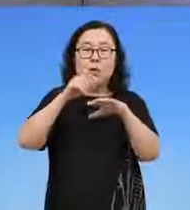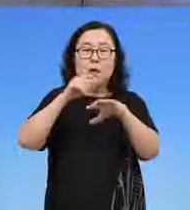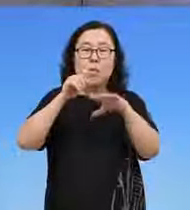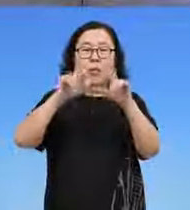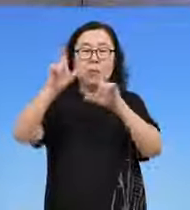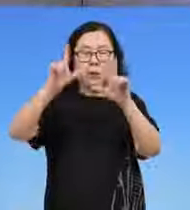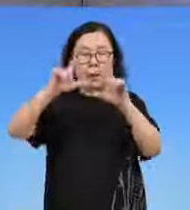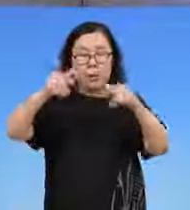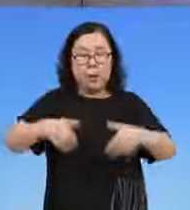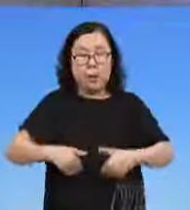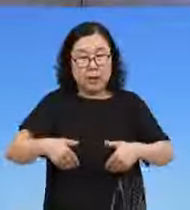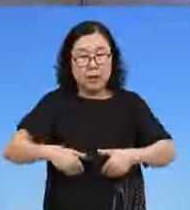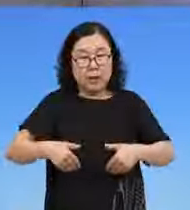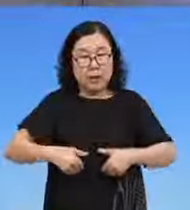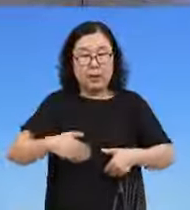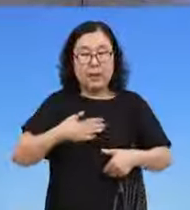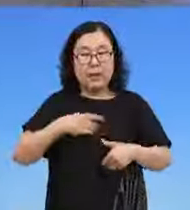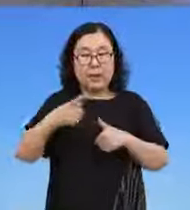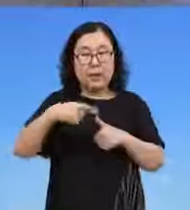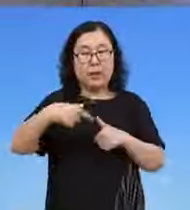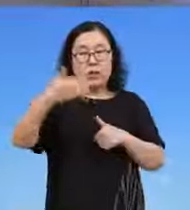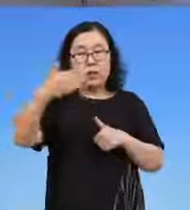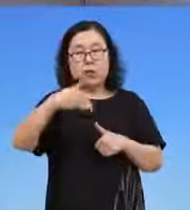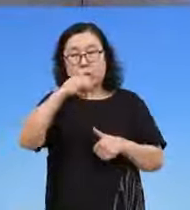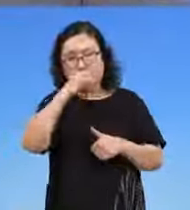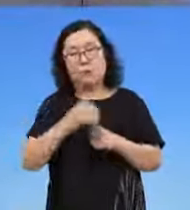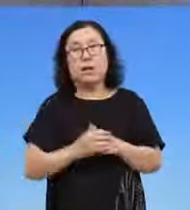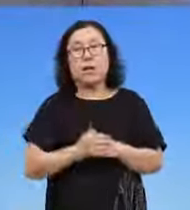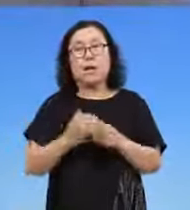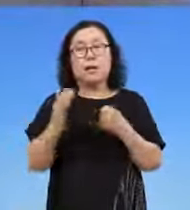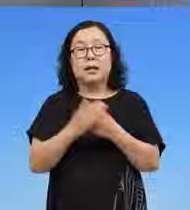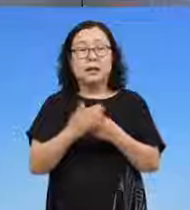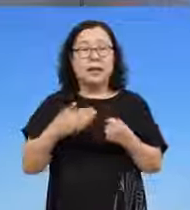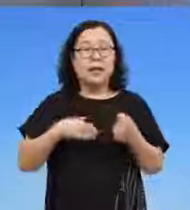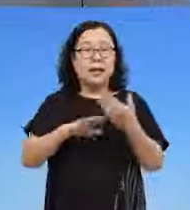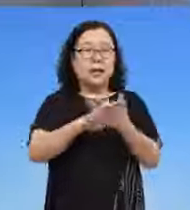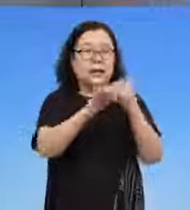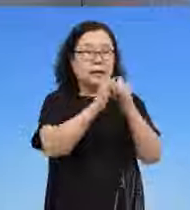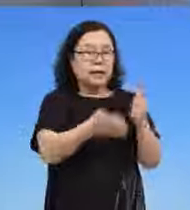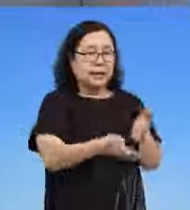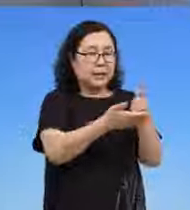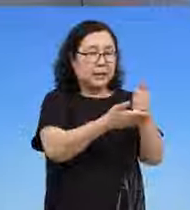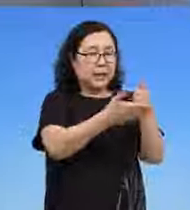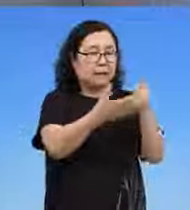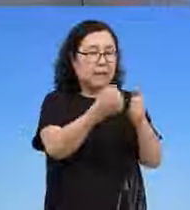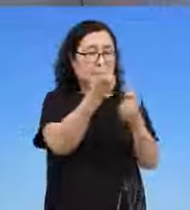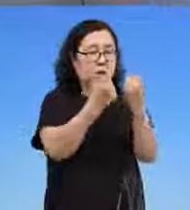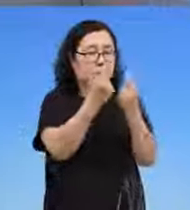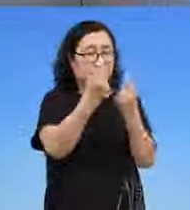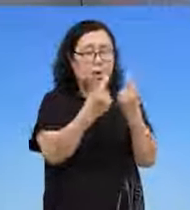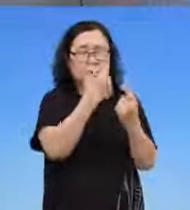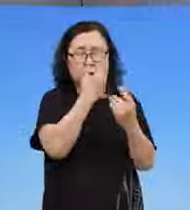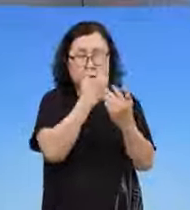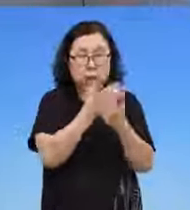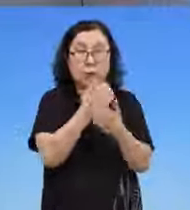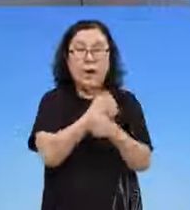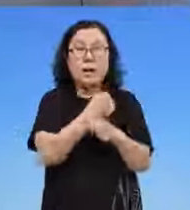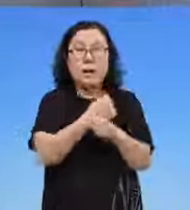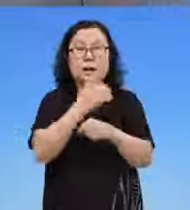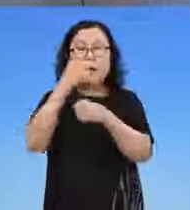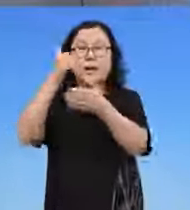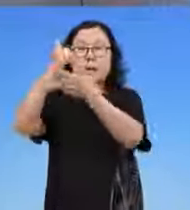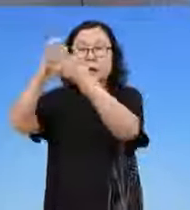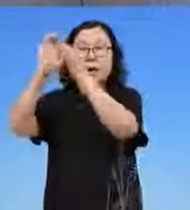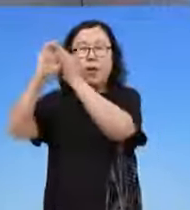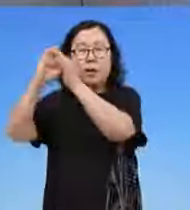거예요. 그래서 수많은 사람에게 인정받는 것보다 중요한 건 하나님과의 관계 회복이 중요한 거고, 2만 명 교회를 5만 명